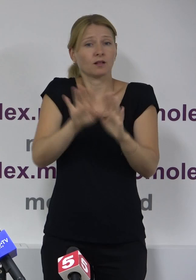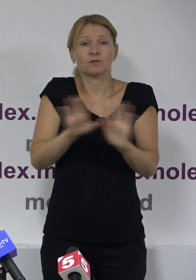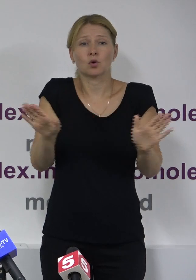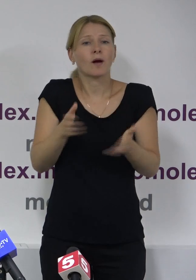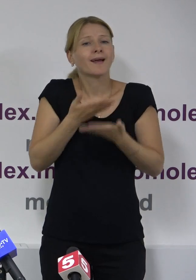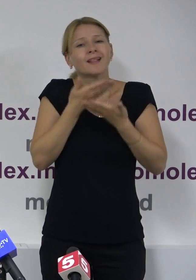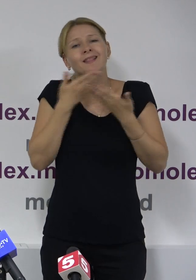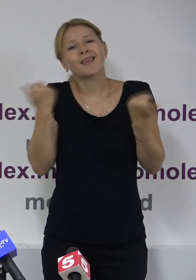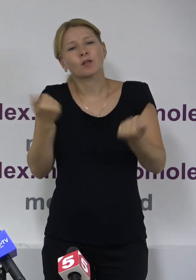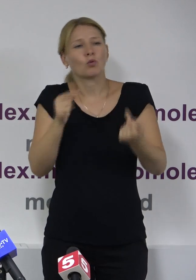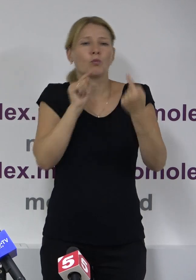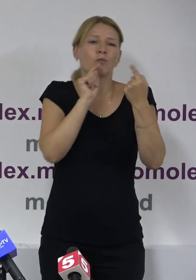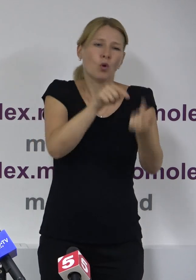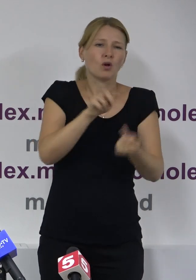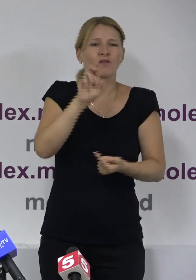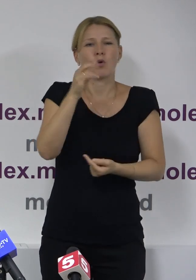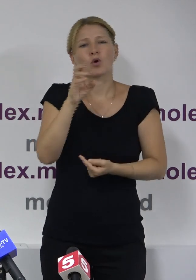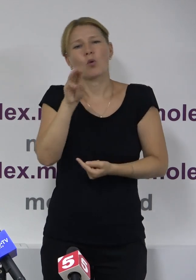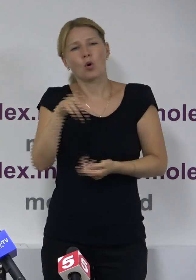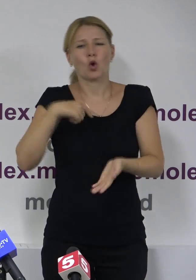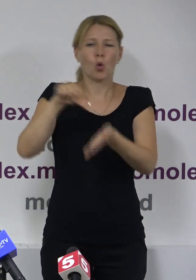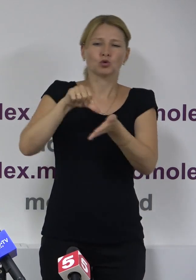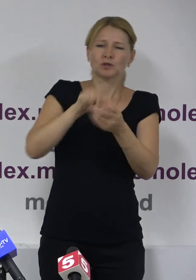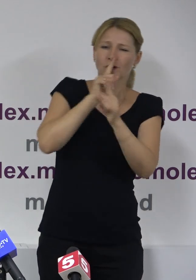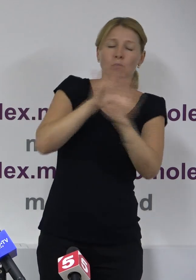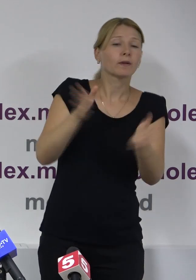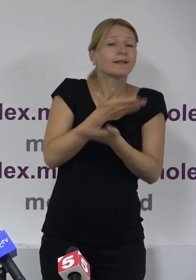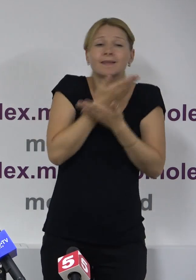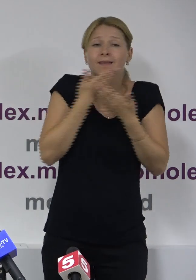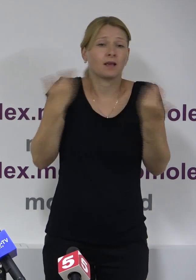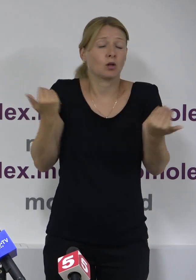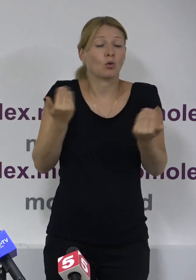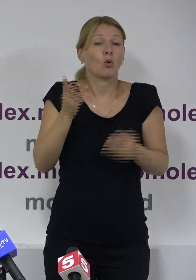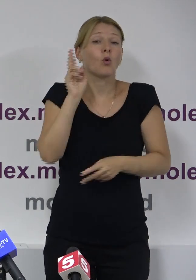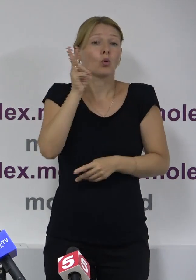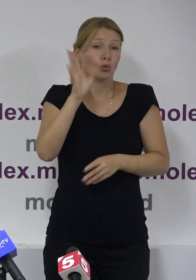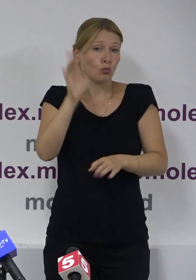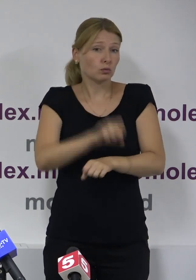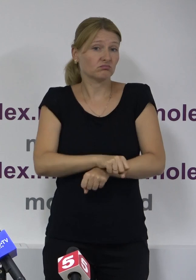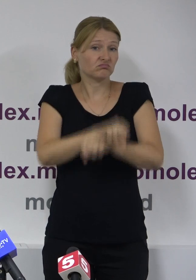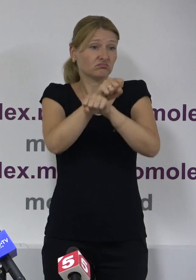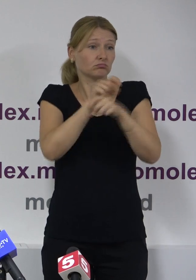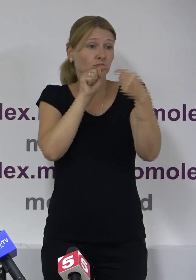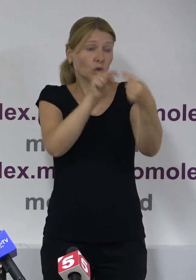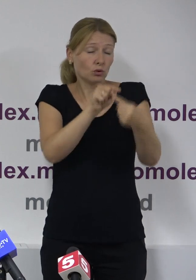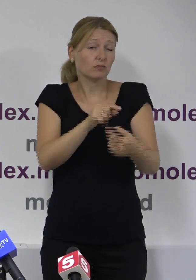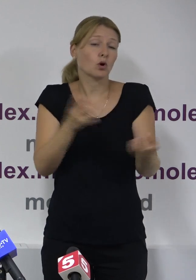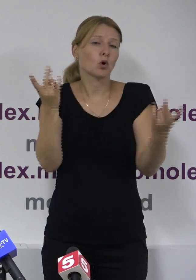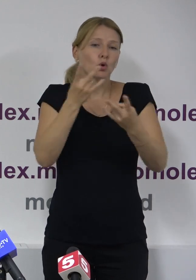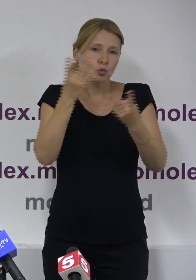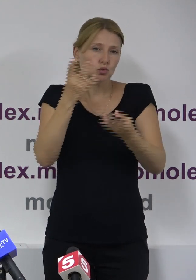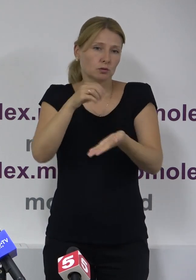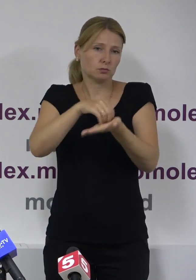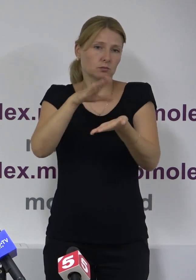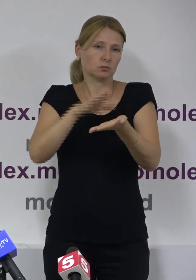există opțiune boicot sau neparticipare. Cei care vor dori să boicoteze eventual, trebuie să se înregistreze cel mai probabil, logic,